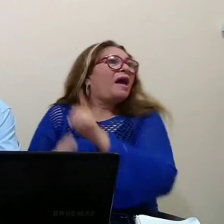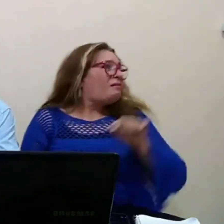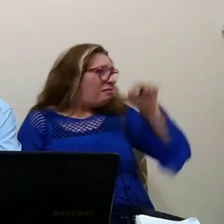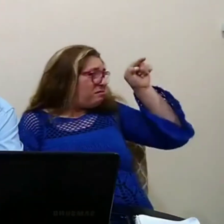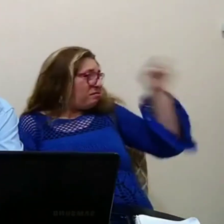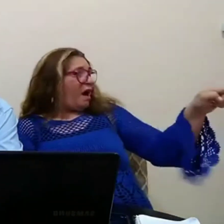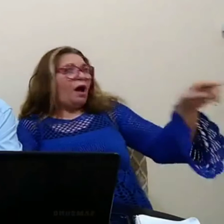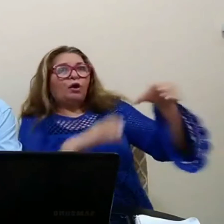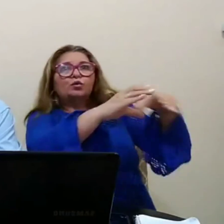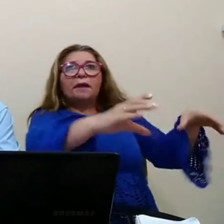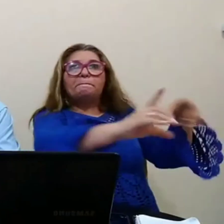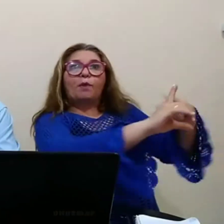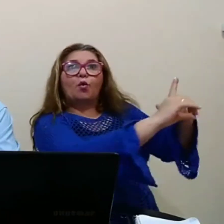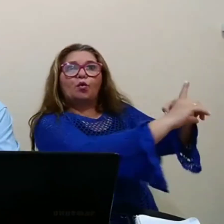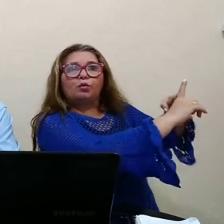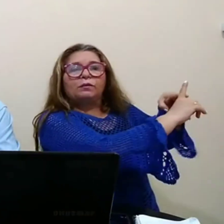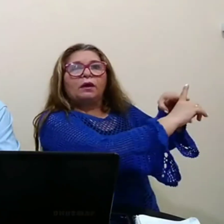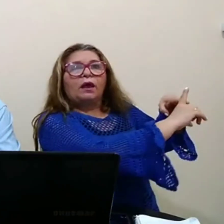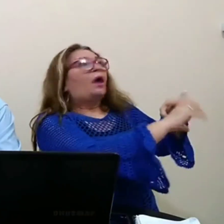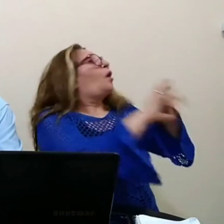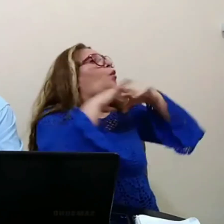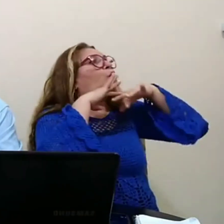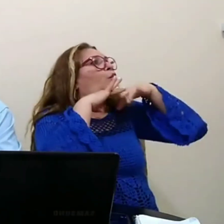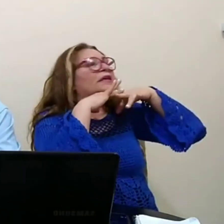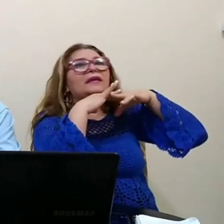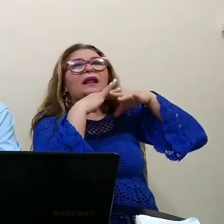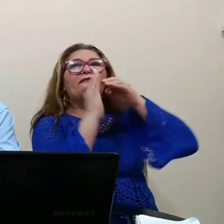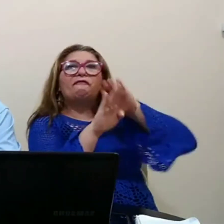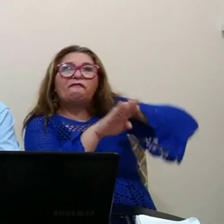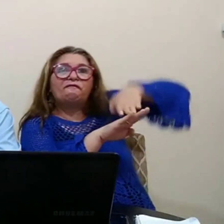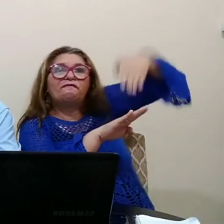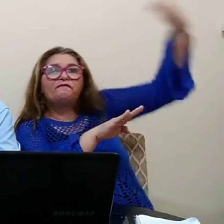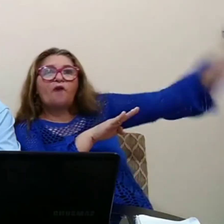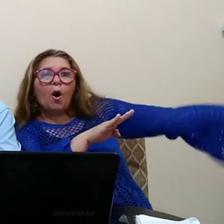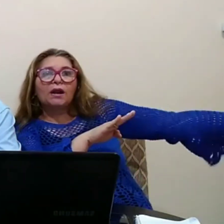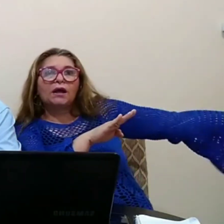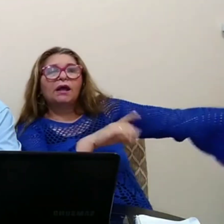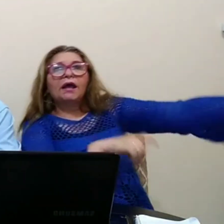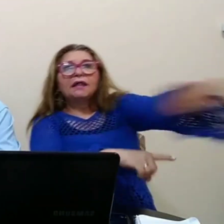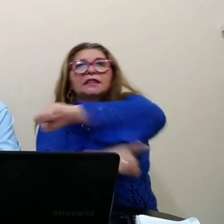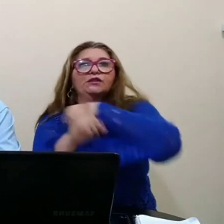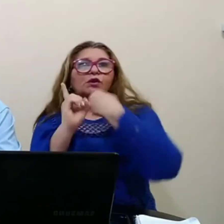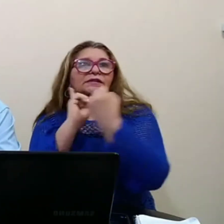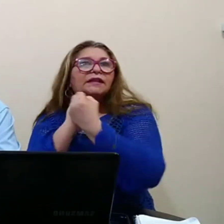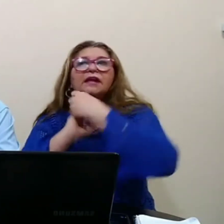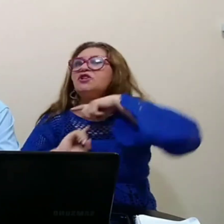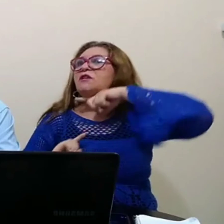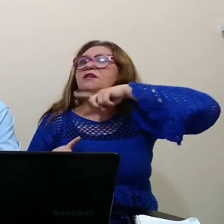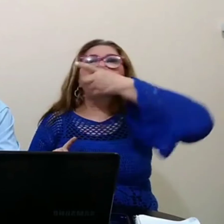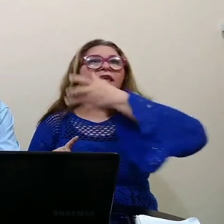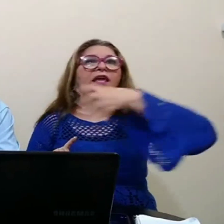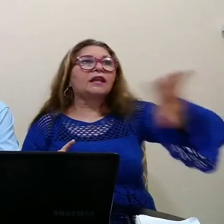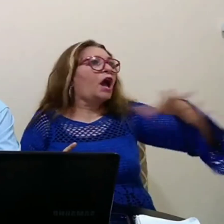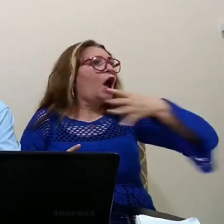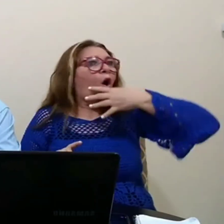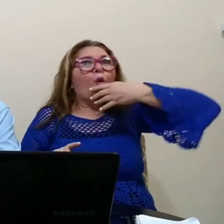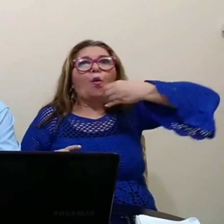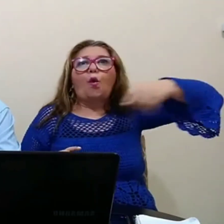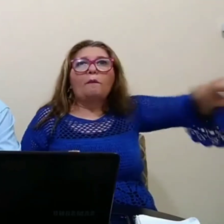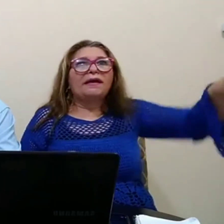conseguia conviver normalmente com as pessoas. Ninguém queria conviver com ele porque ele era violento, porque ele se tornou mal por